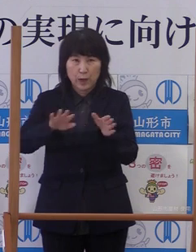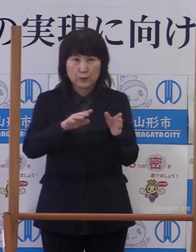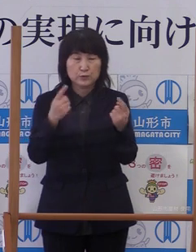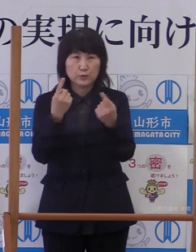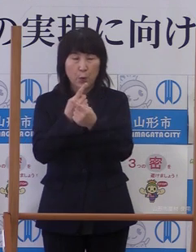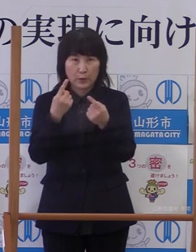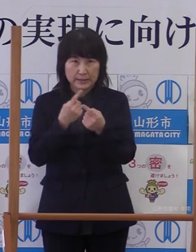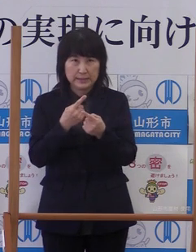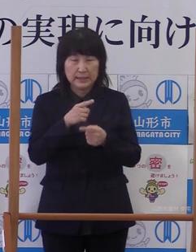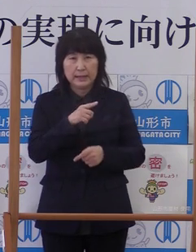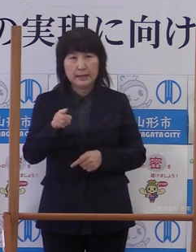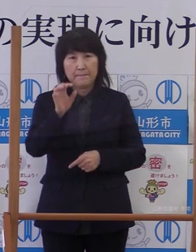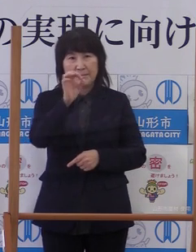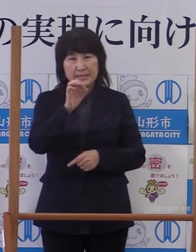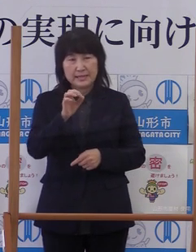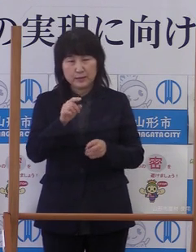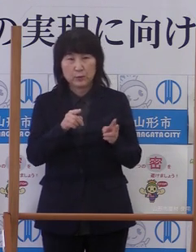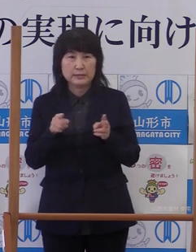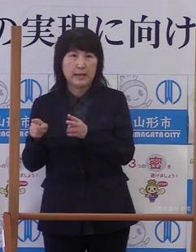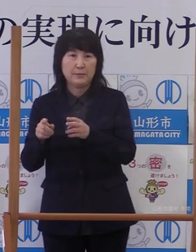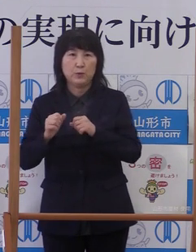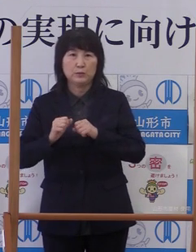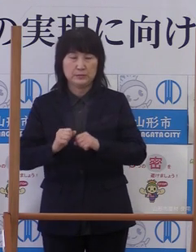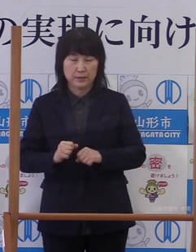技用備品の購入等の整備を行います。